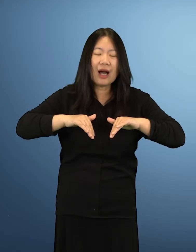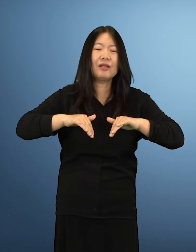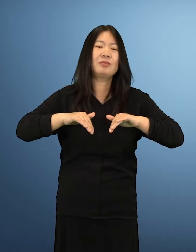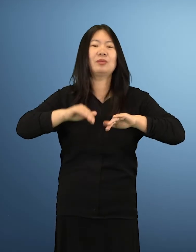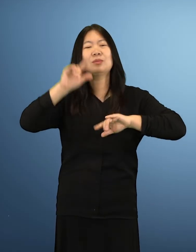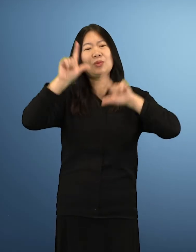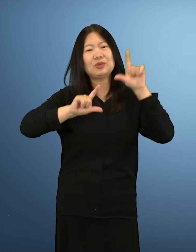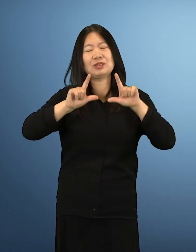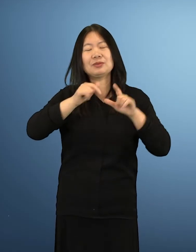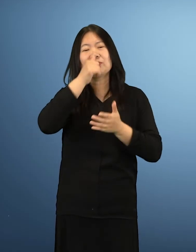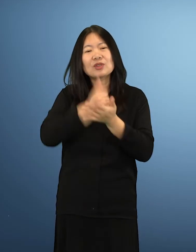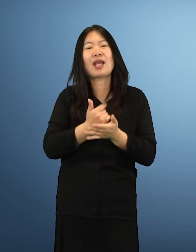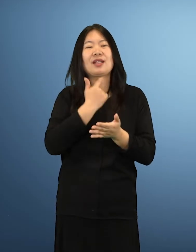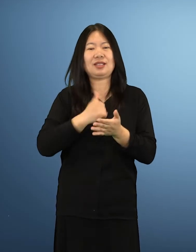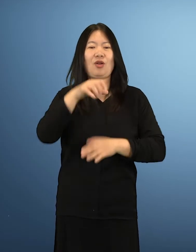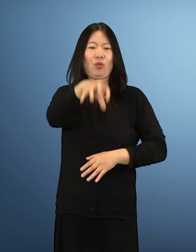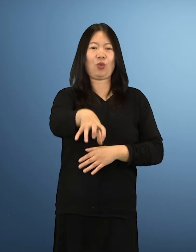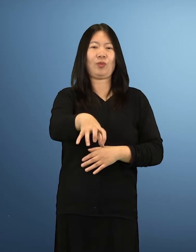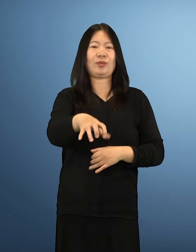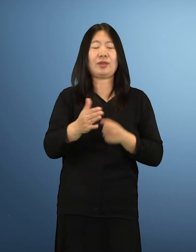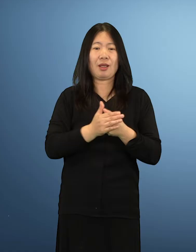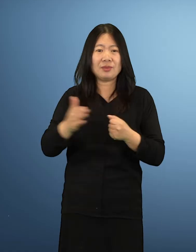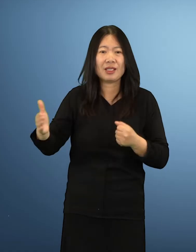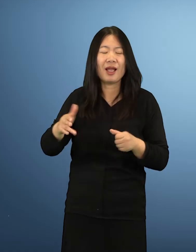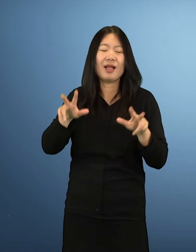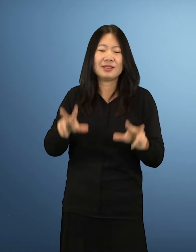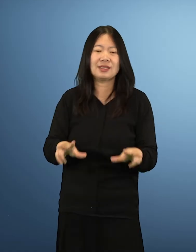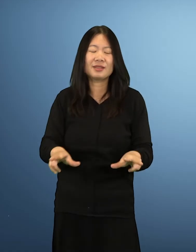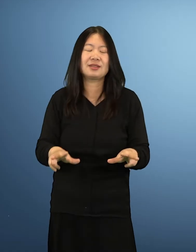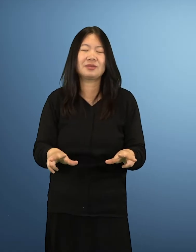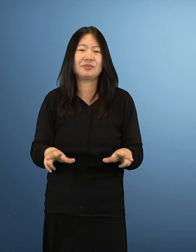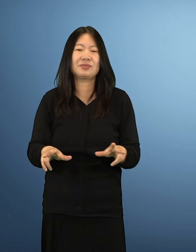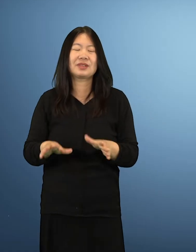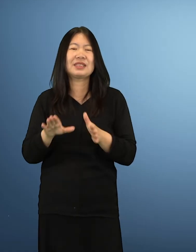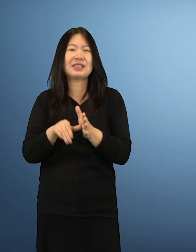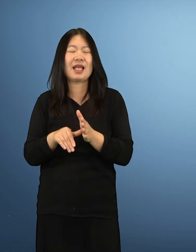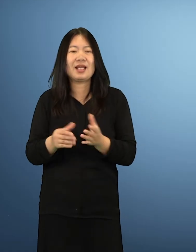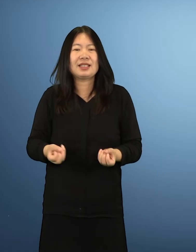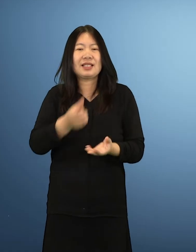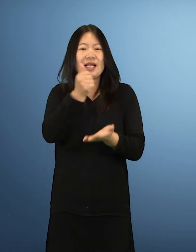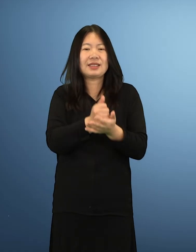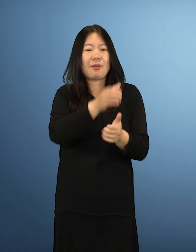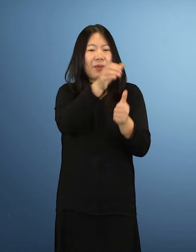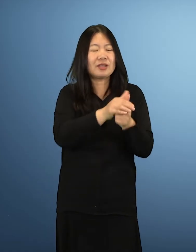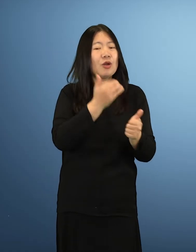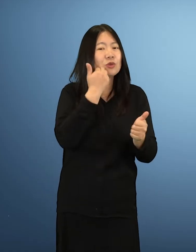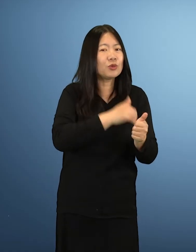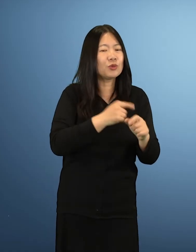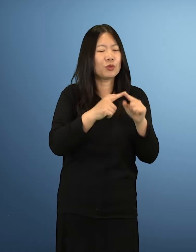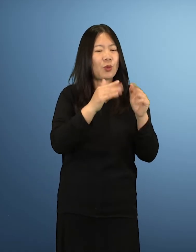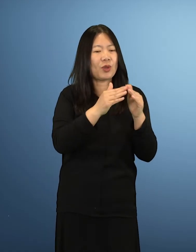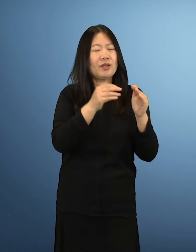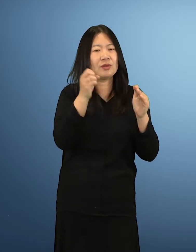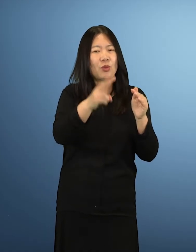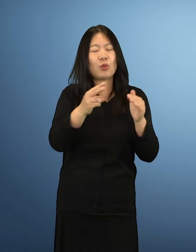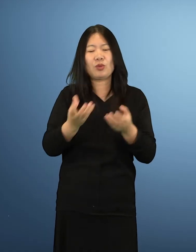그만 거기서 지금 이 시대는, 이 시대의 제사장인 우리 교회와 성도들이